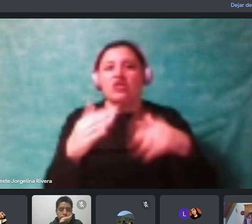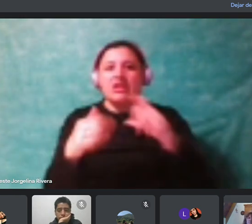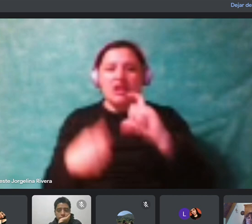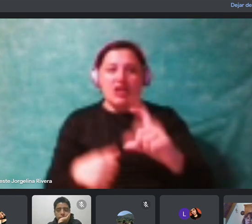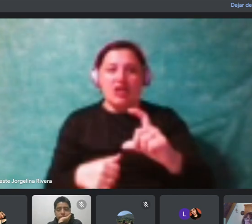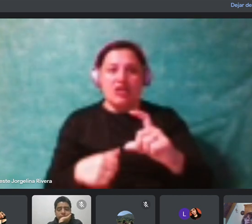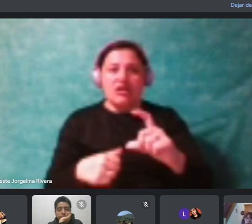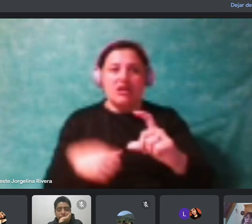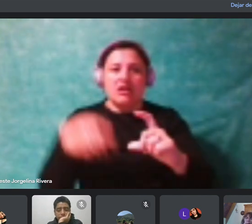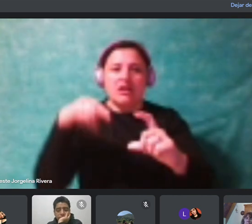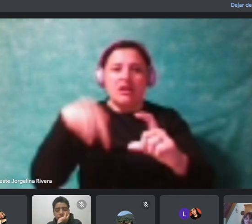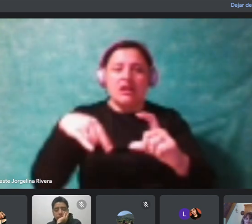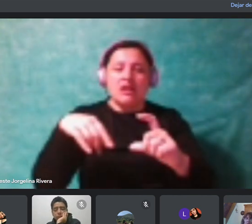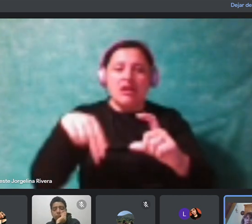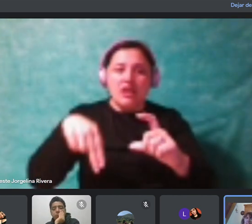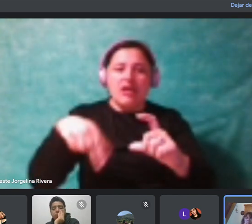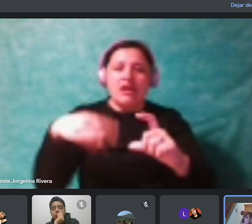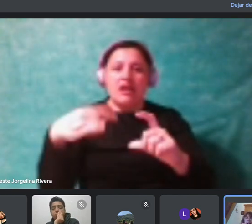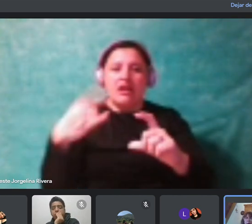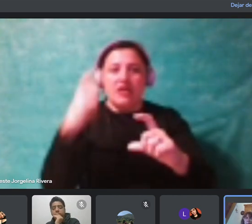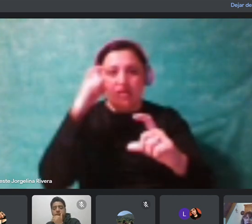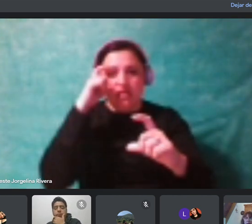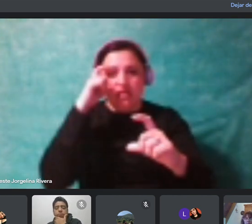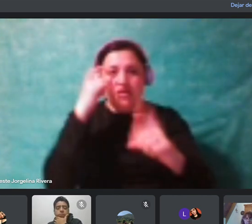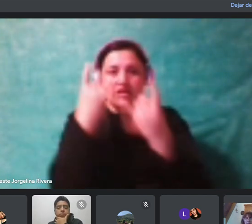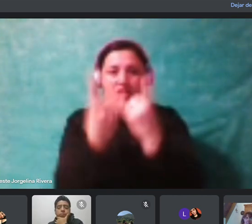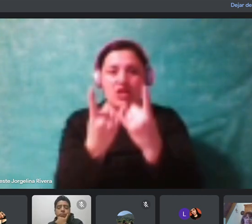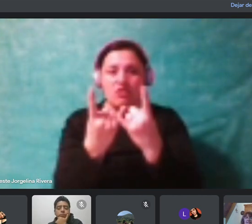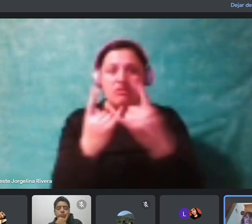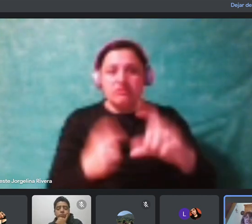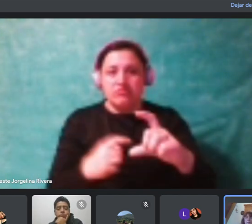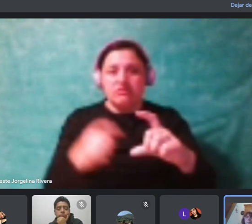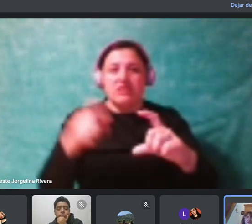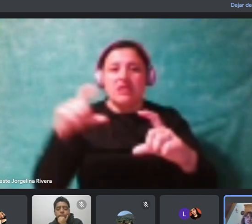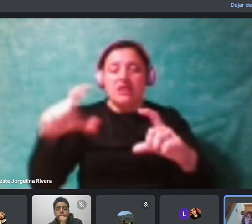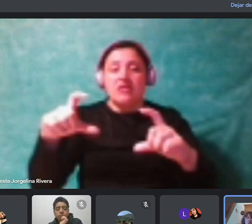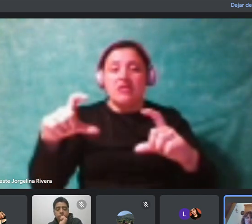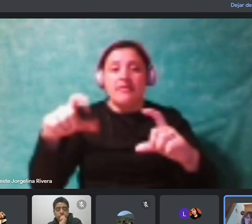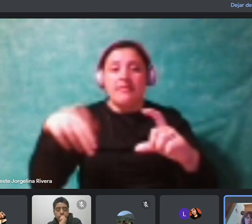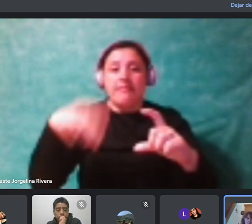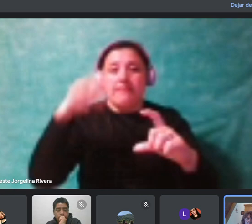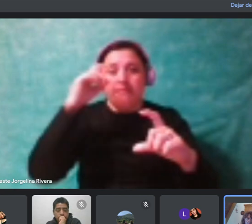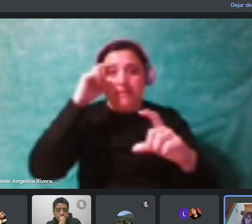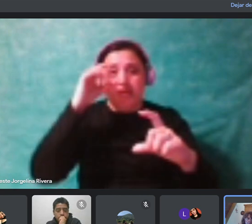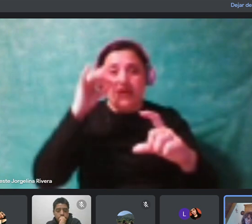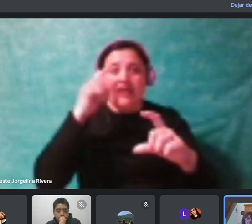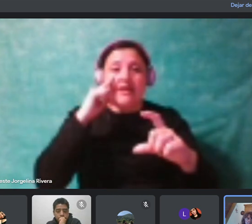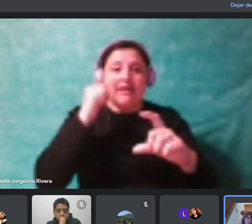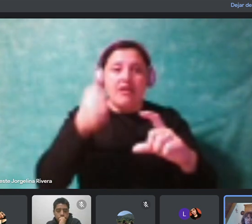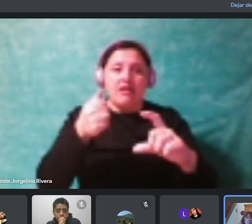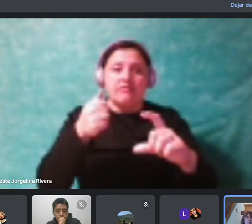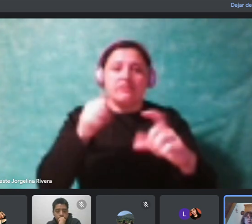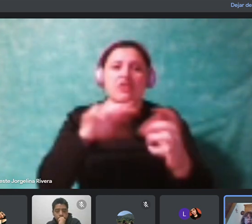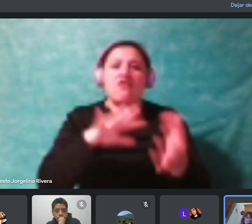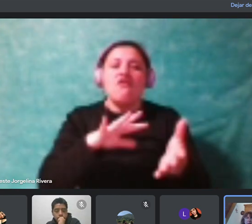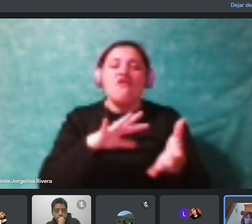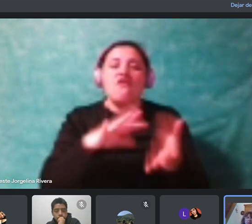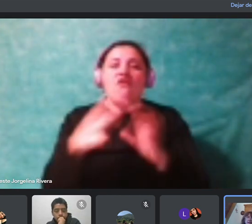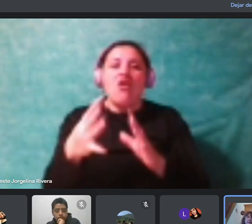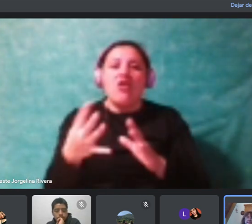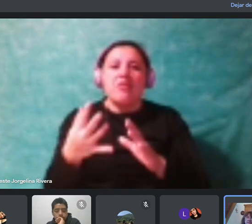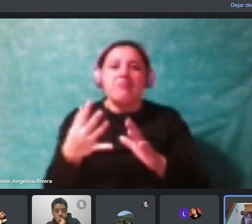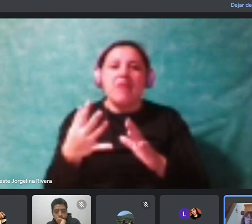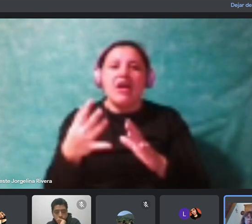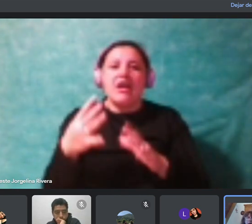New media. Bien. Esa palabra quiere decir medios, ¿sí? Es el plural, es